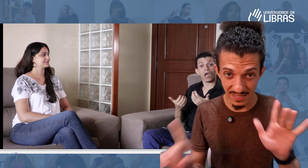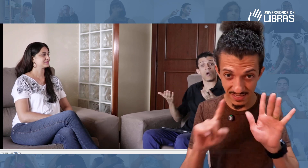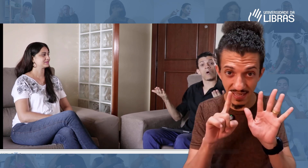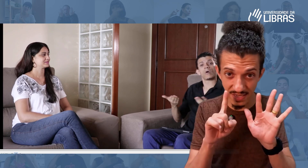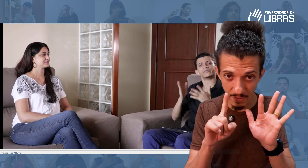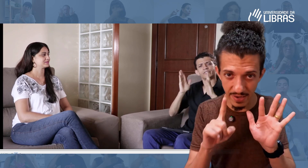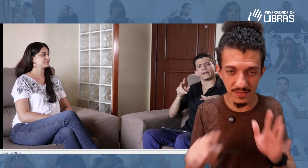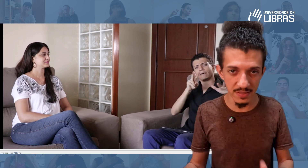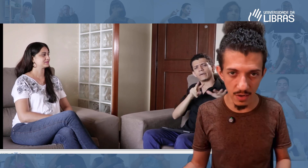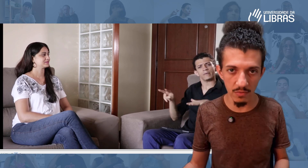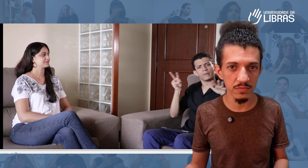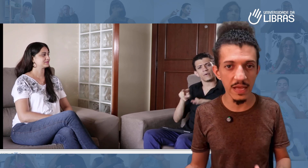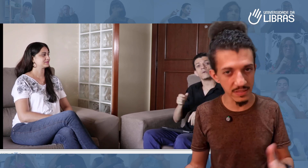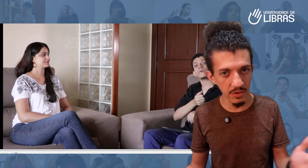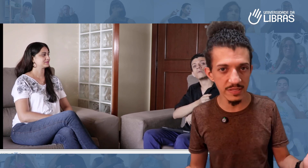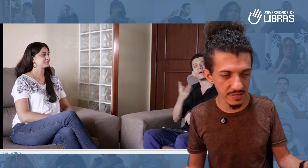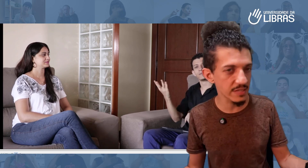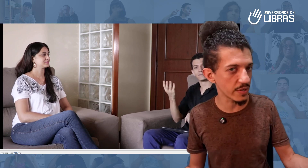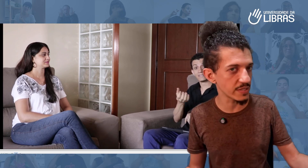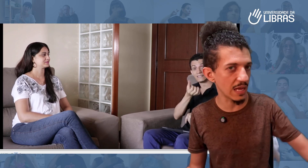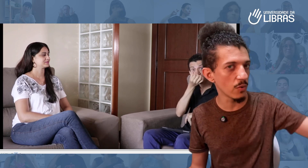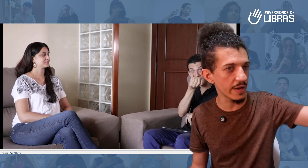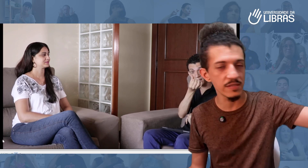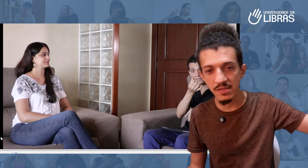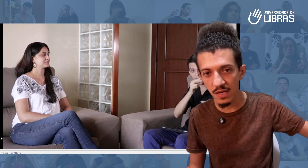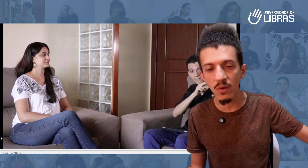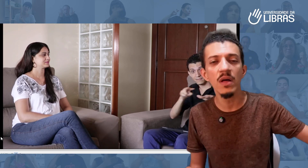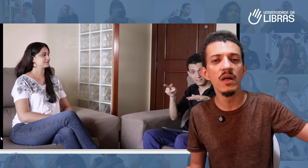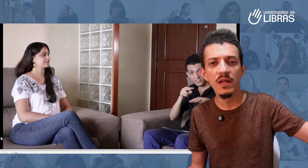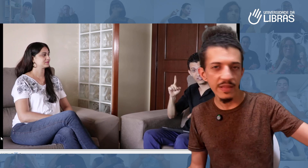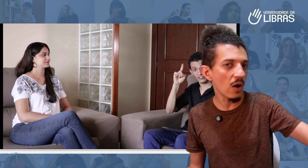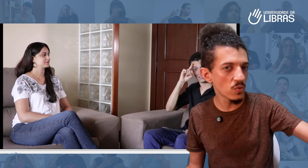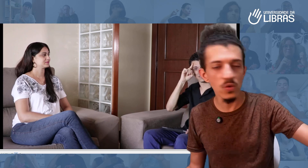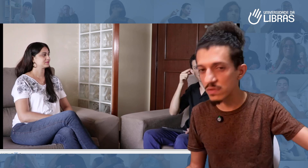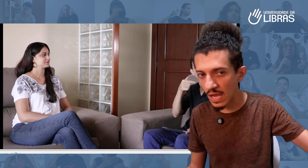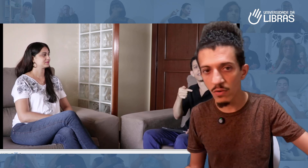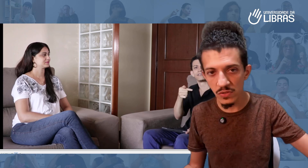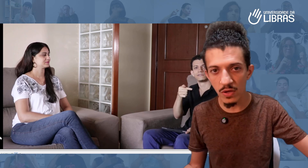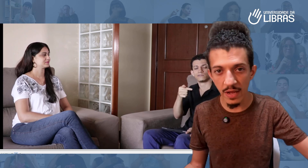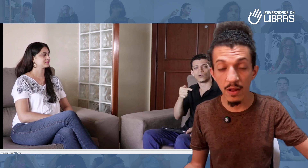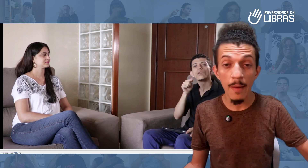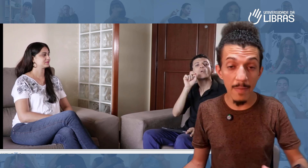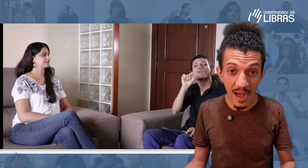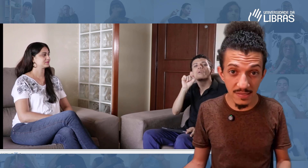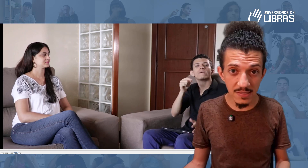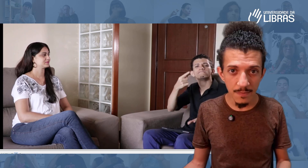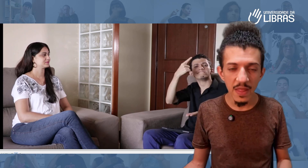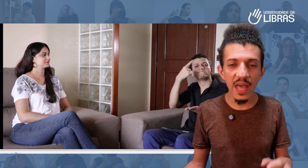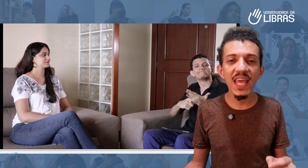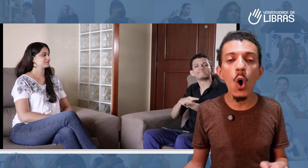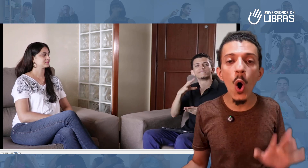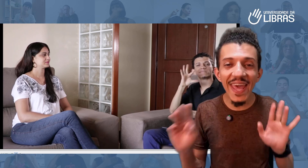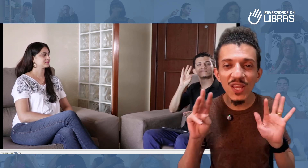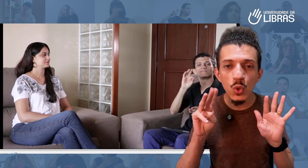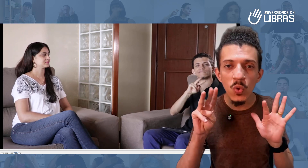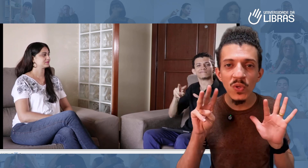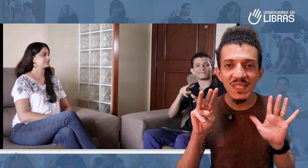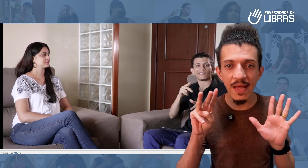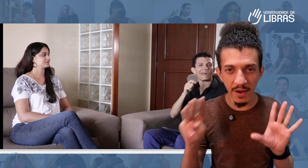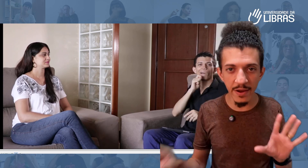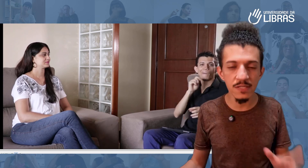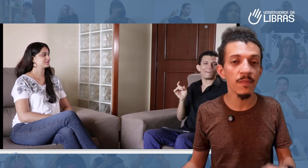6 semanas? Não. Então, as exceções, né? A Luana é exceção, tem alguns outros alunos que tornaram. Mas em